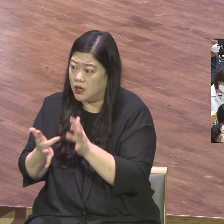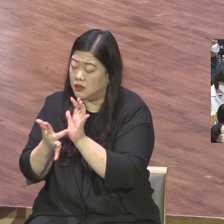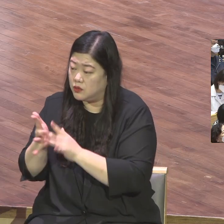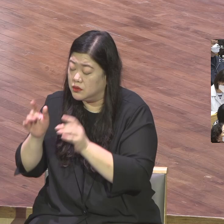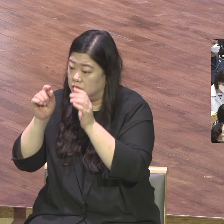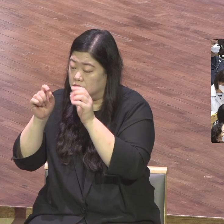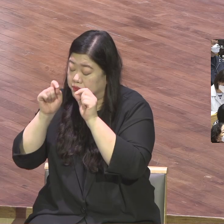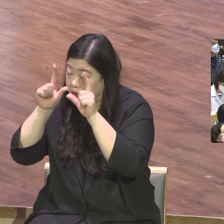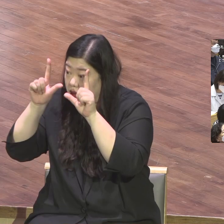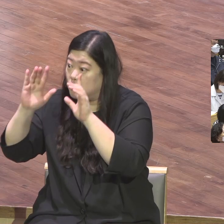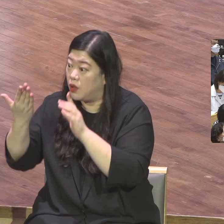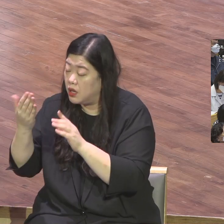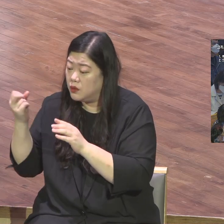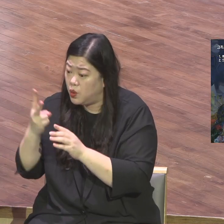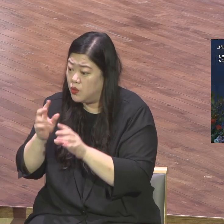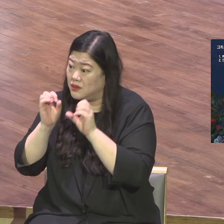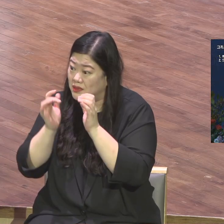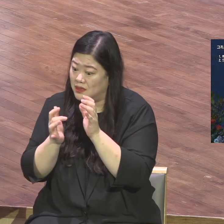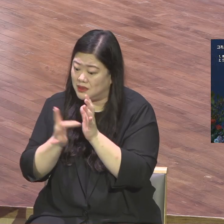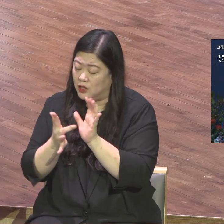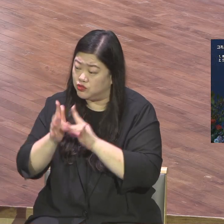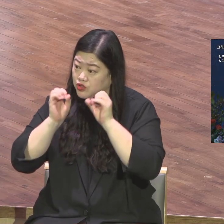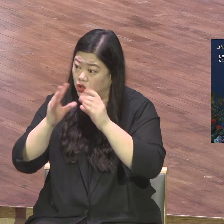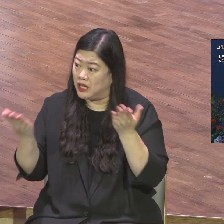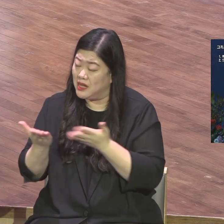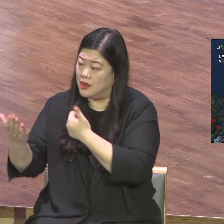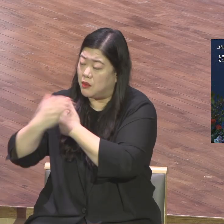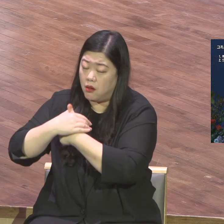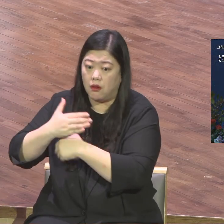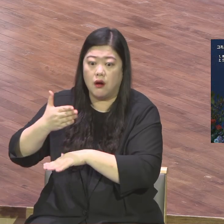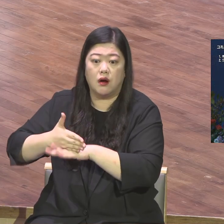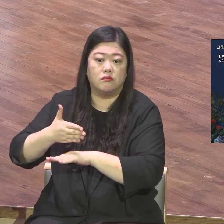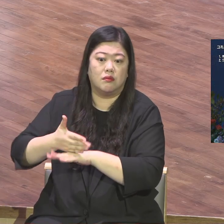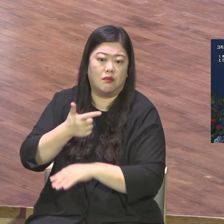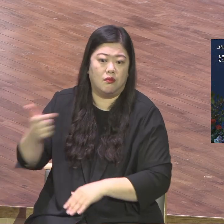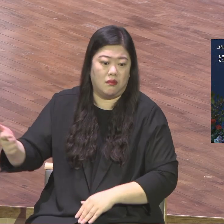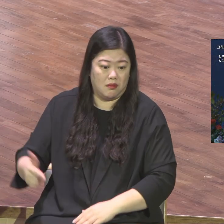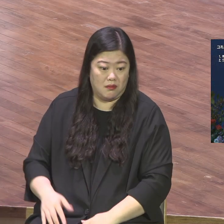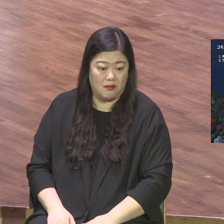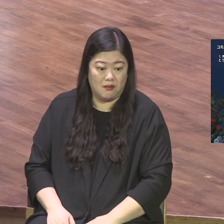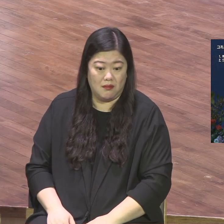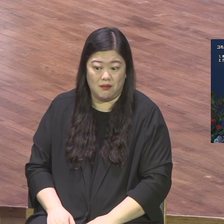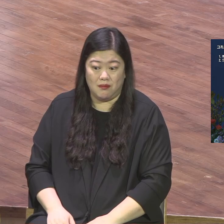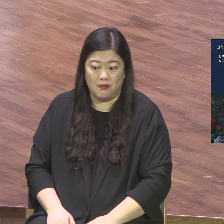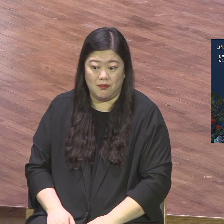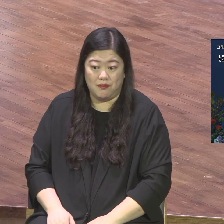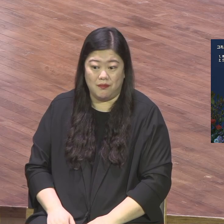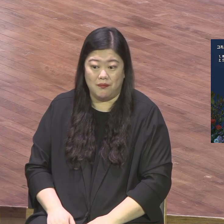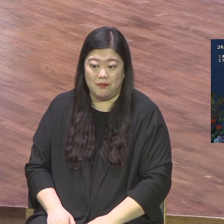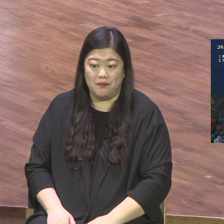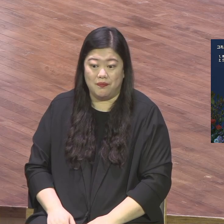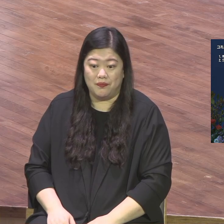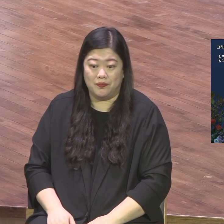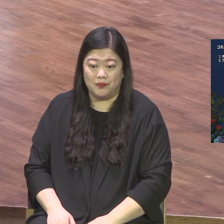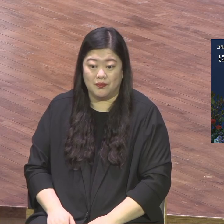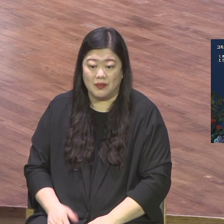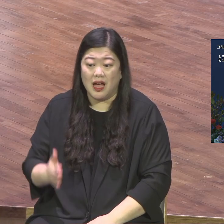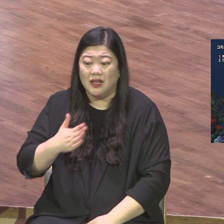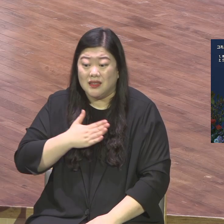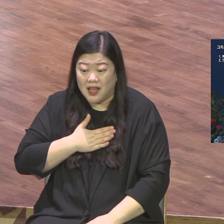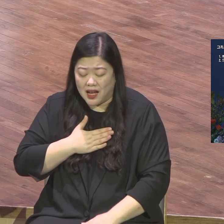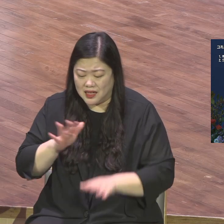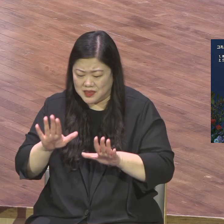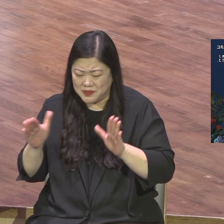본문 8절에 보면 사도 바울이 자신을 모든 성도 중에 지극히 작은